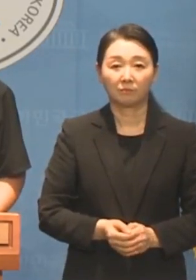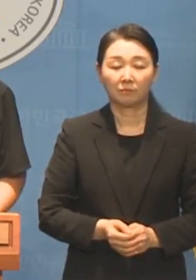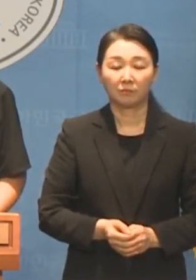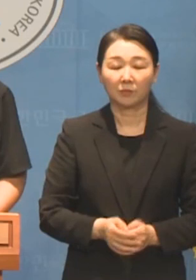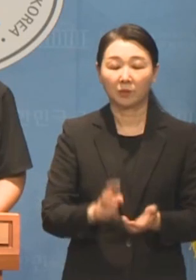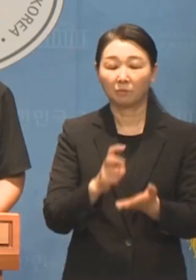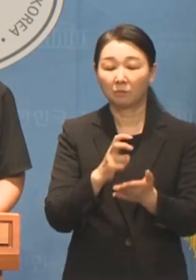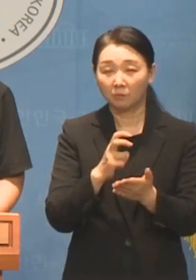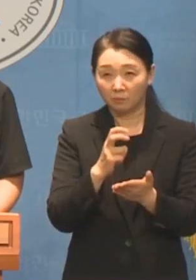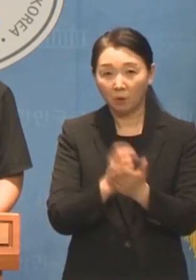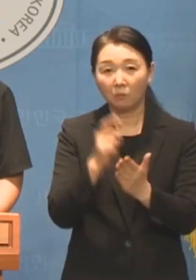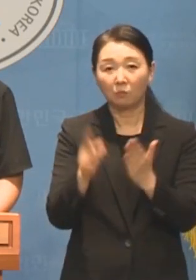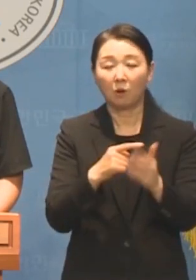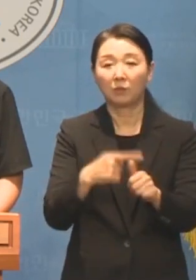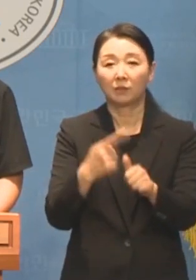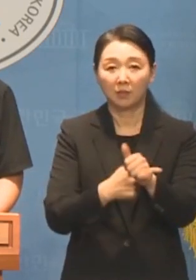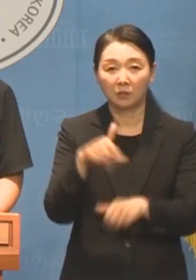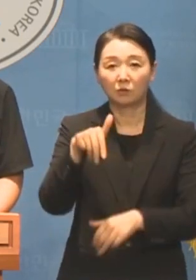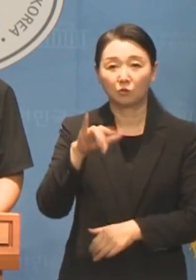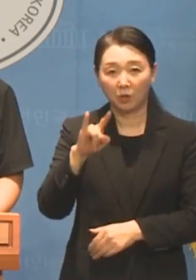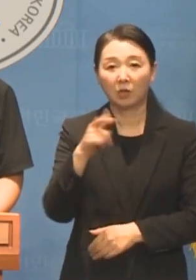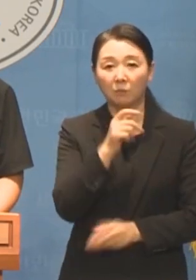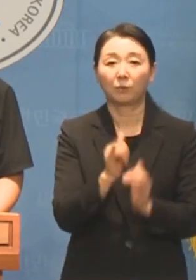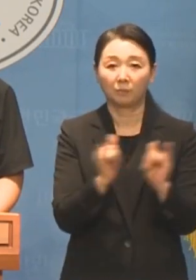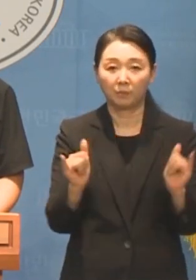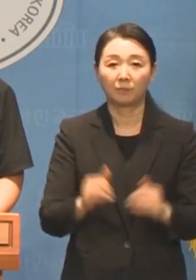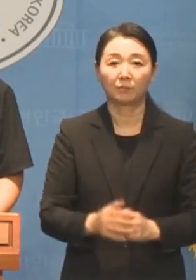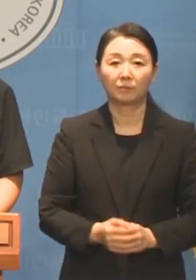법무법인 자연의 최재용 변호사님입니다.